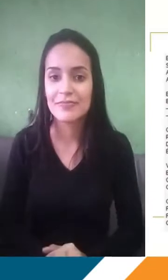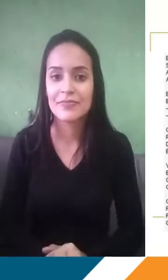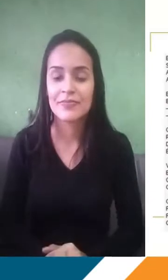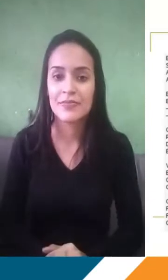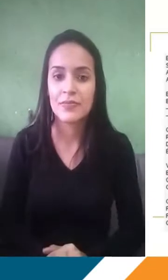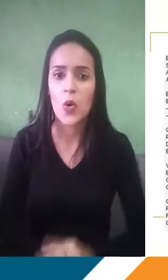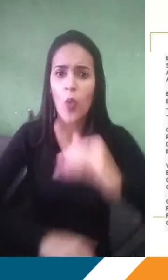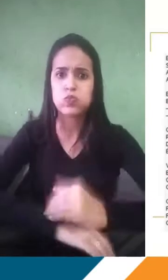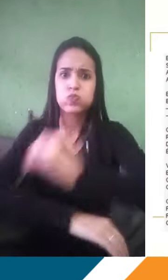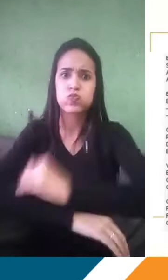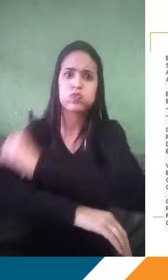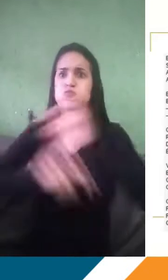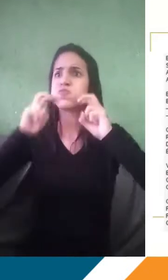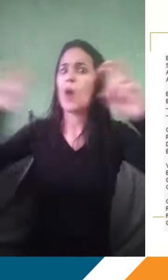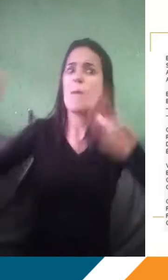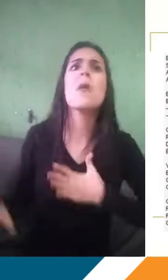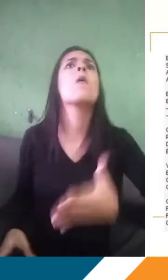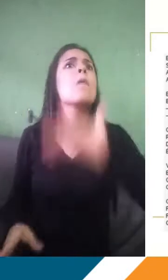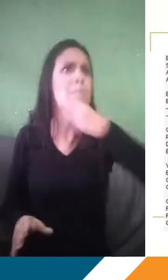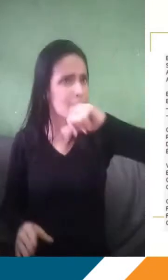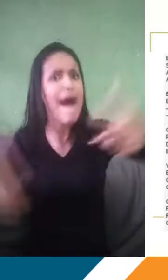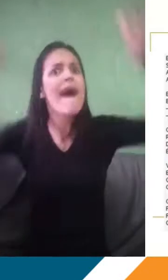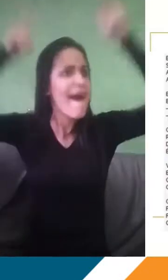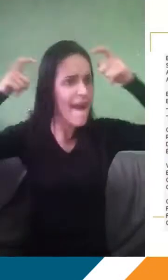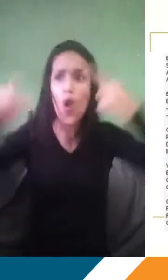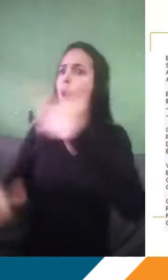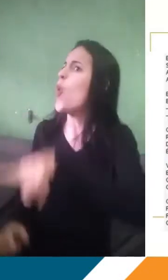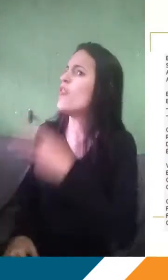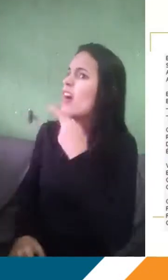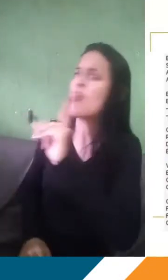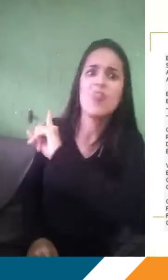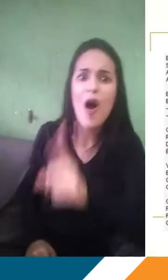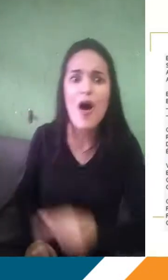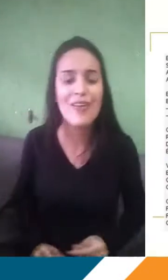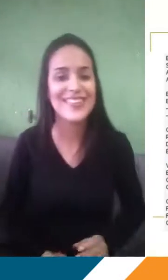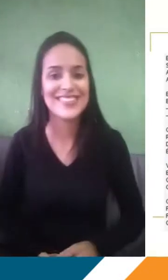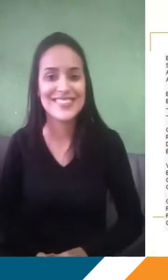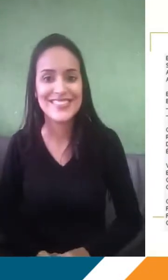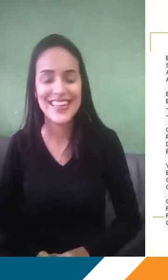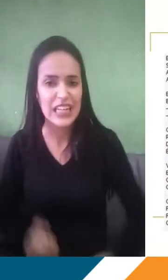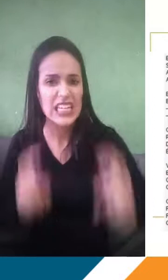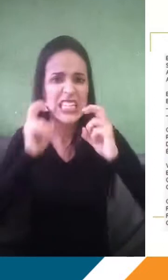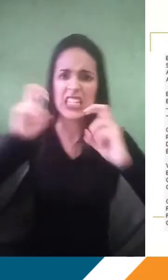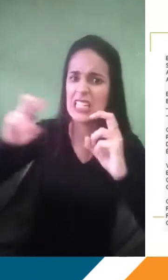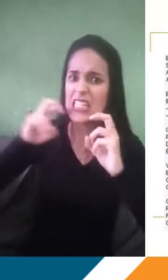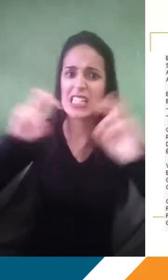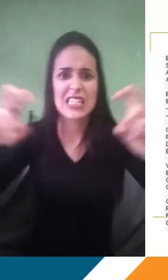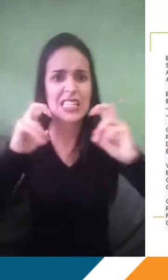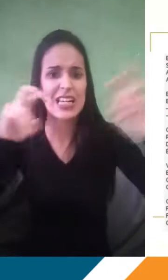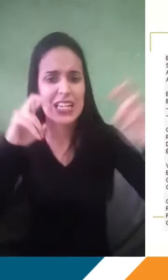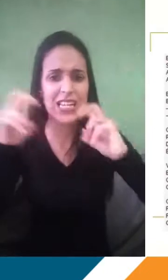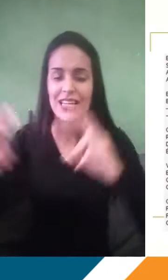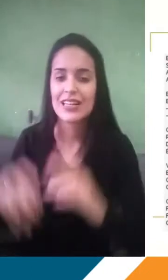foi rei, foi, não foi, foi, não foi. Brada em um assomo o sapo tanoeiro, a grande arte